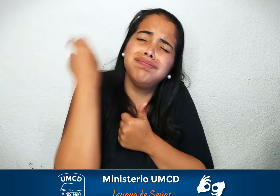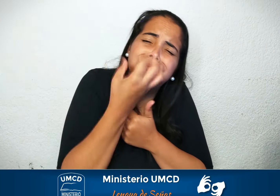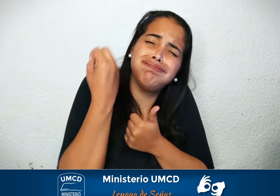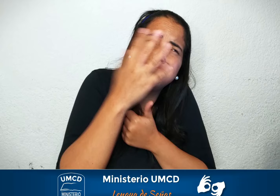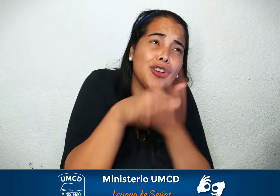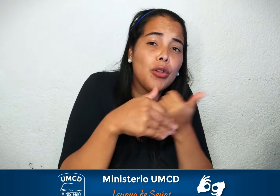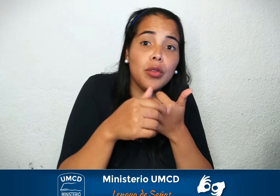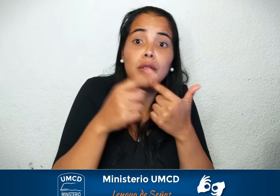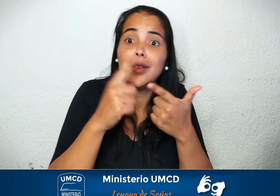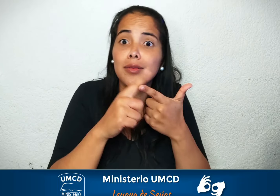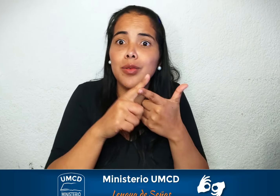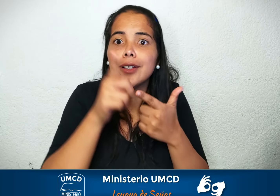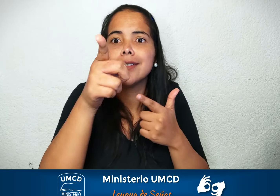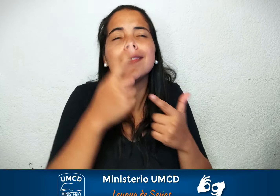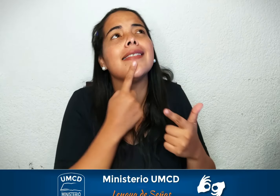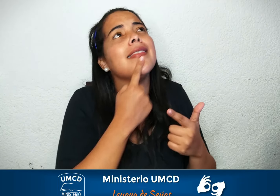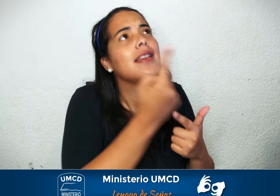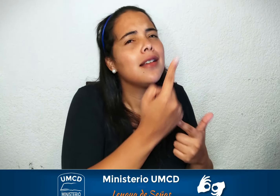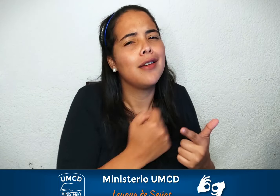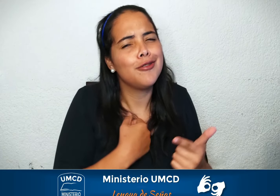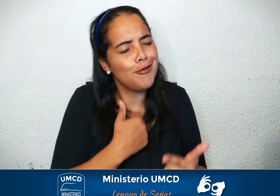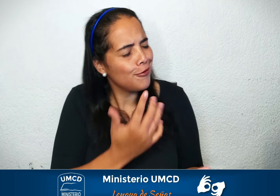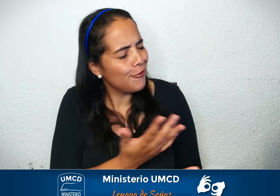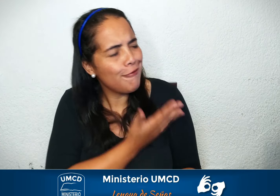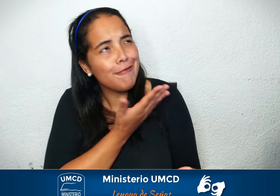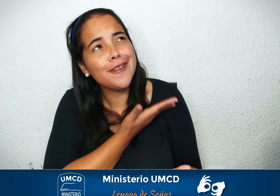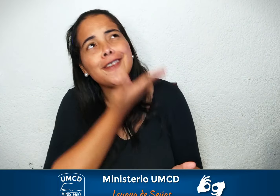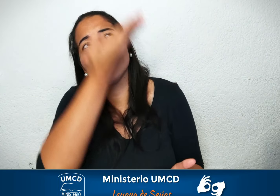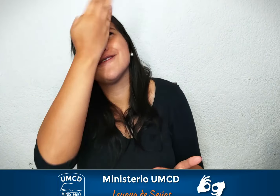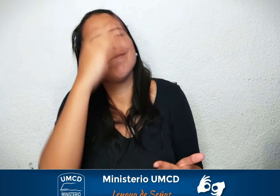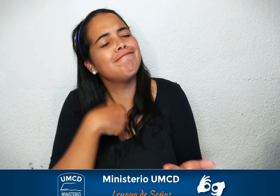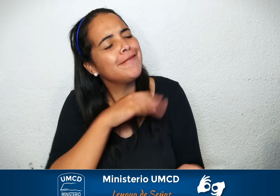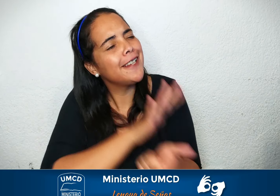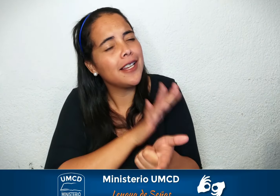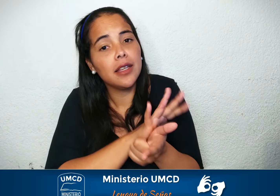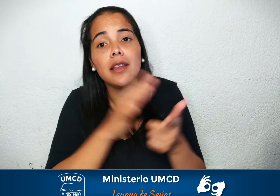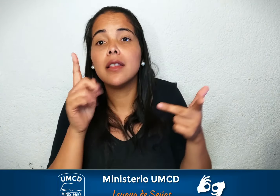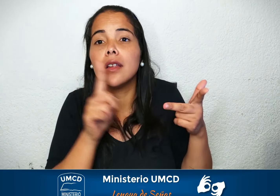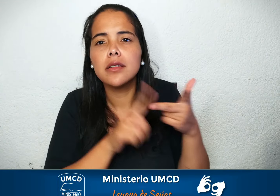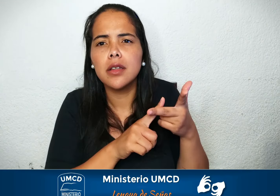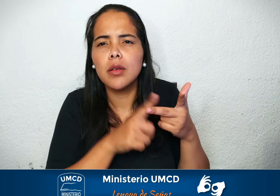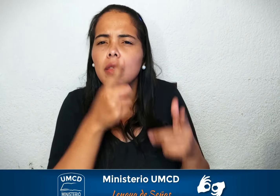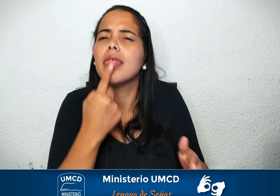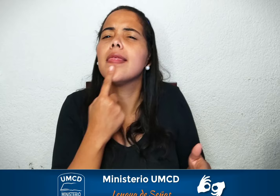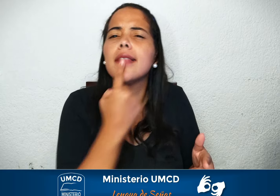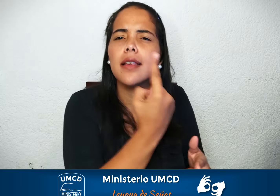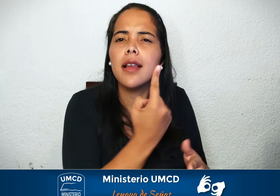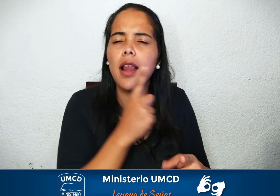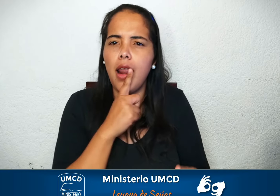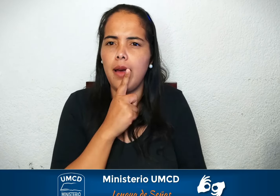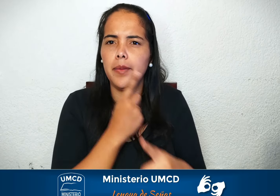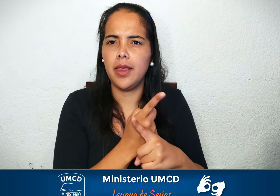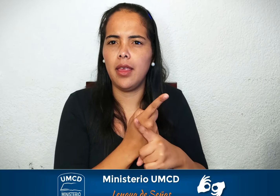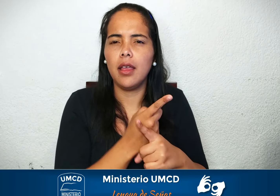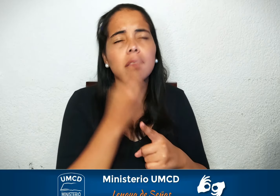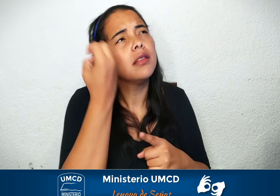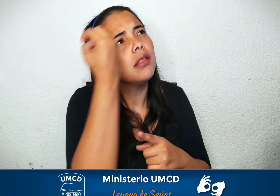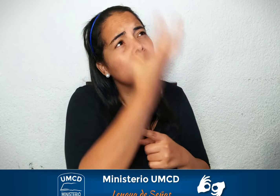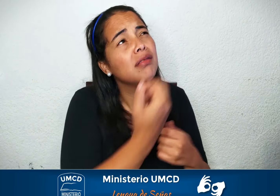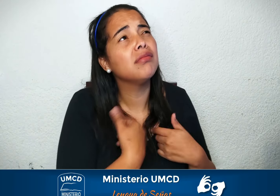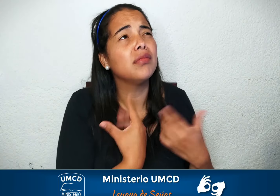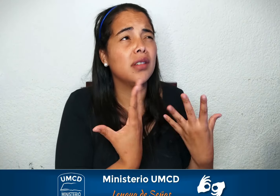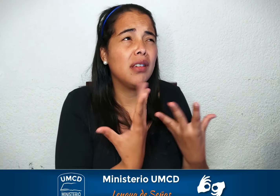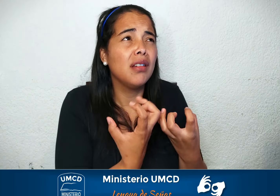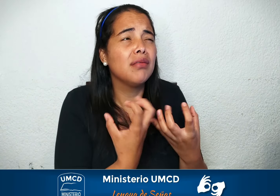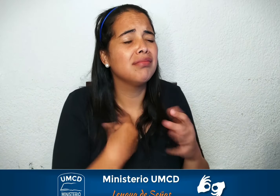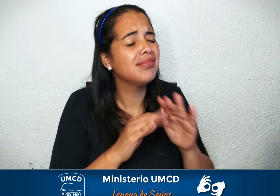Luego adora a Dios, reconoce quién es Él. Y por último, dile a Él cuál es la petición que hay